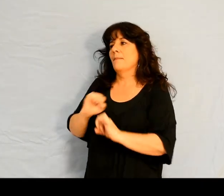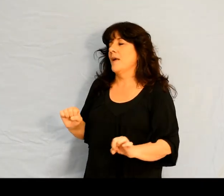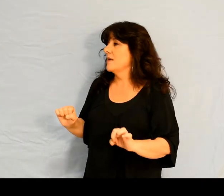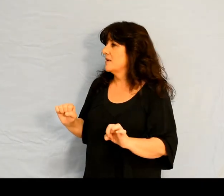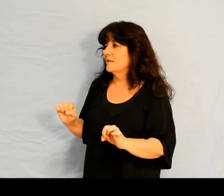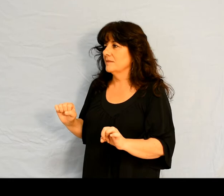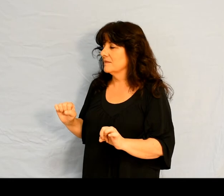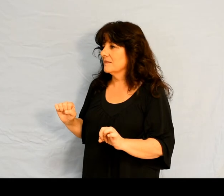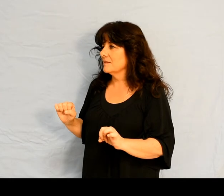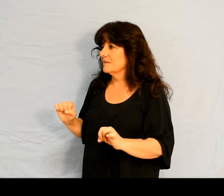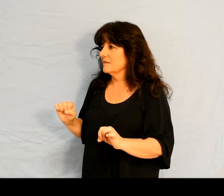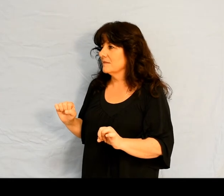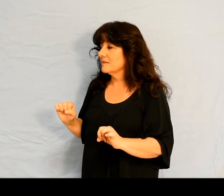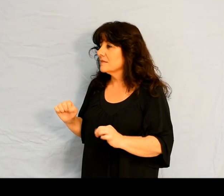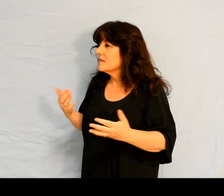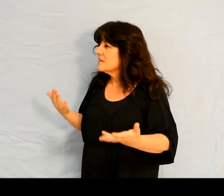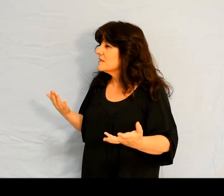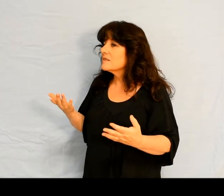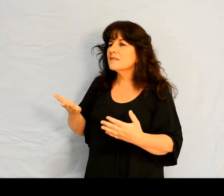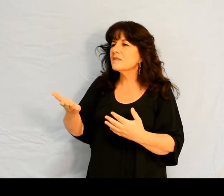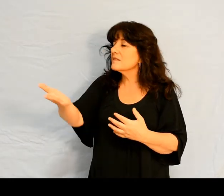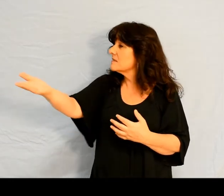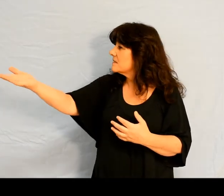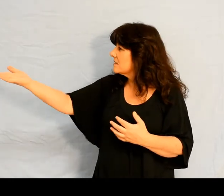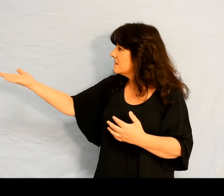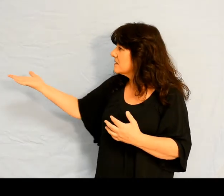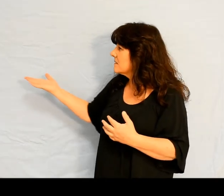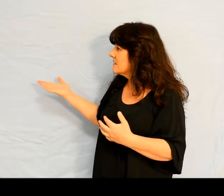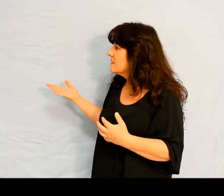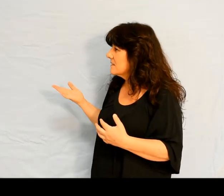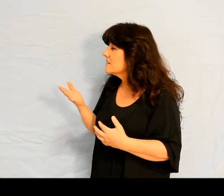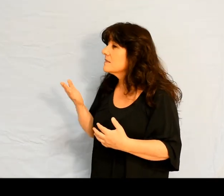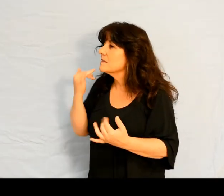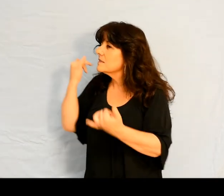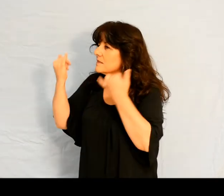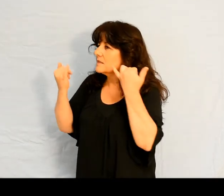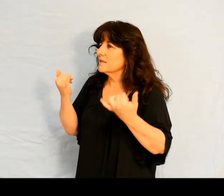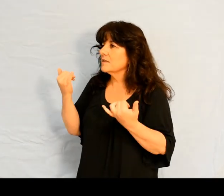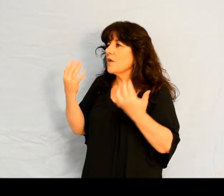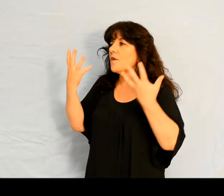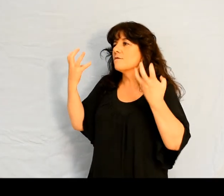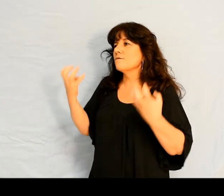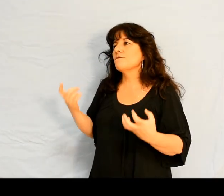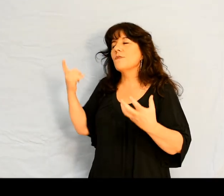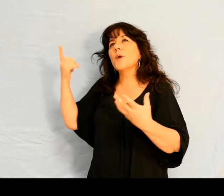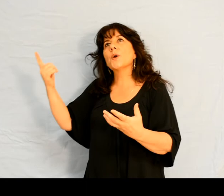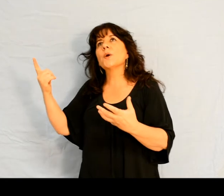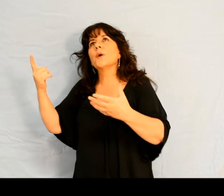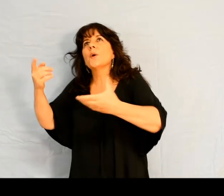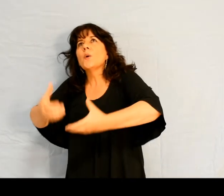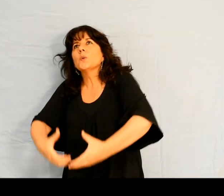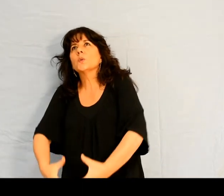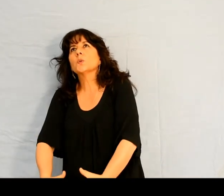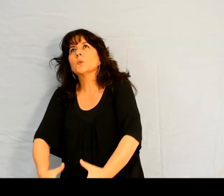Quel est celui d'entre vous qui, voulant bâtir une tour, ne commence pas par